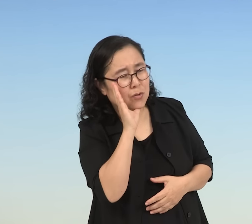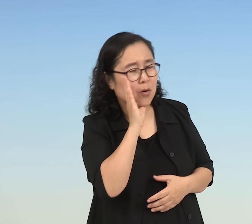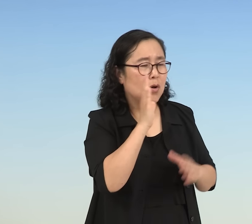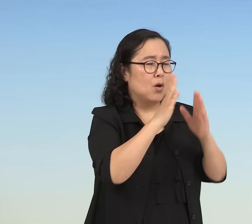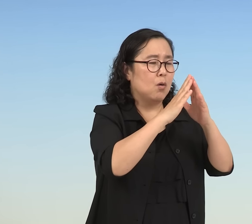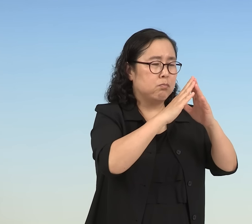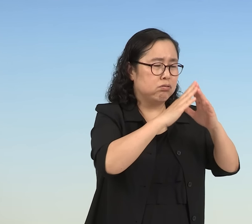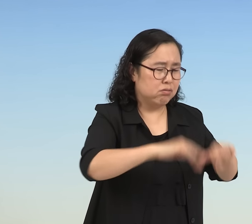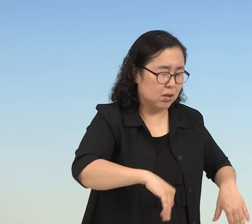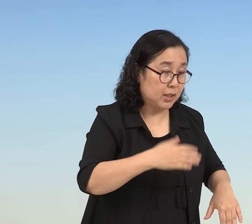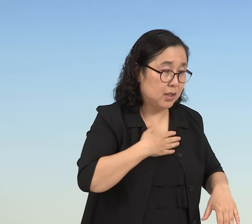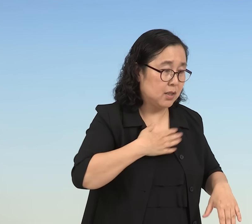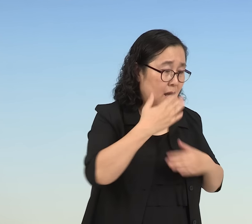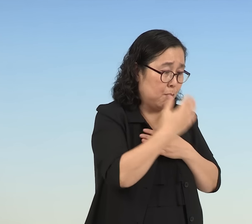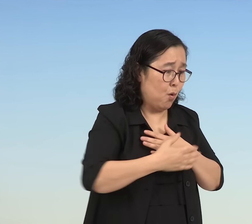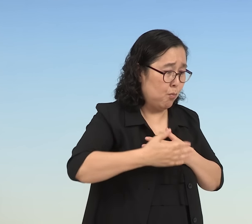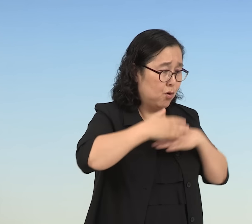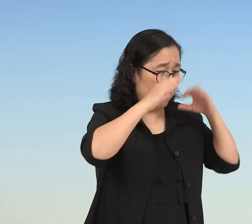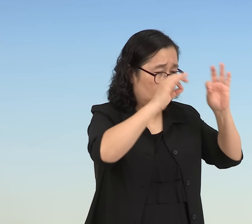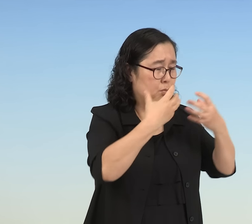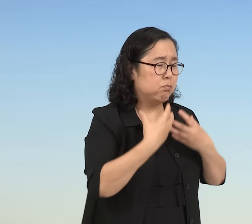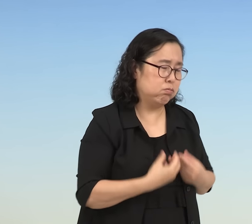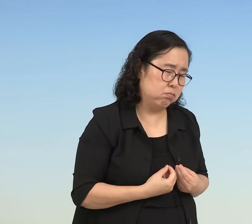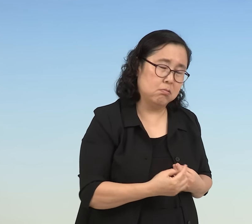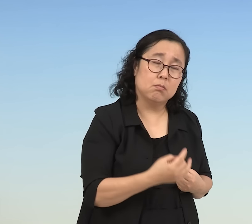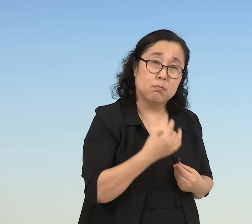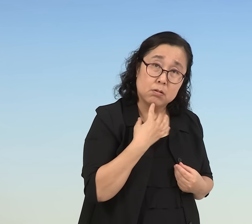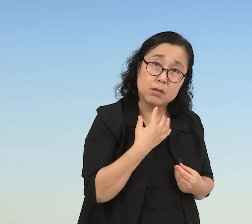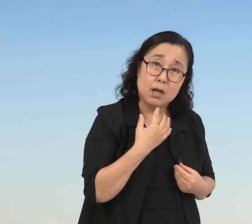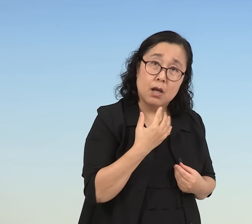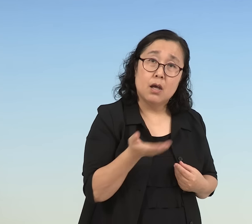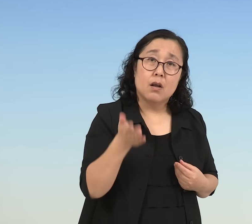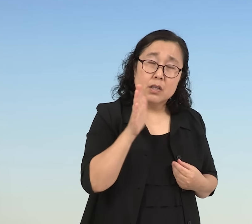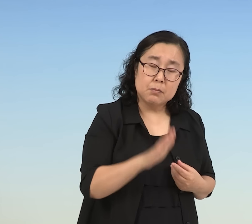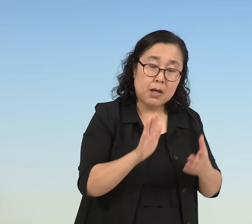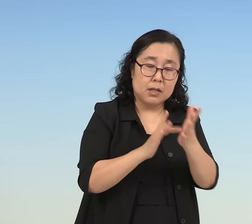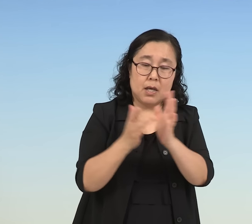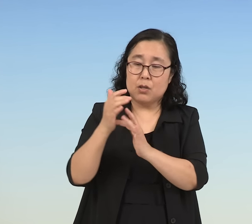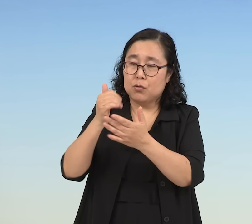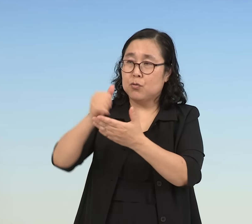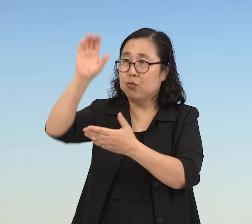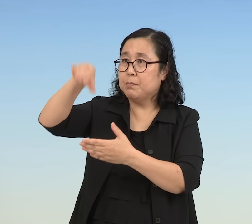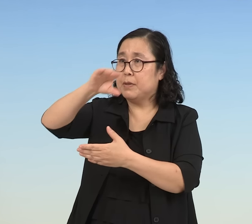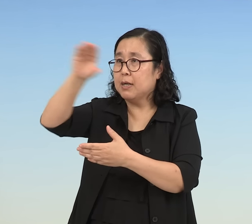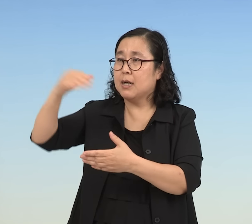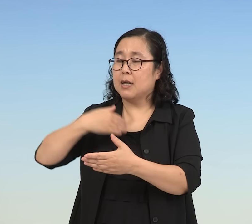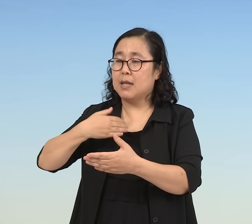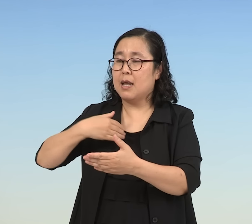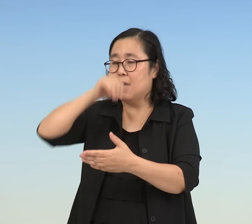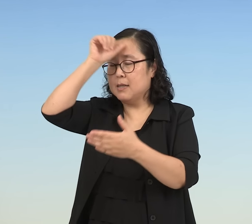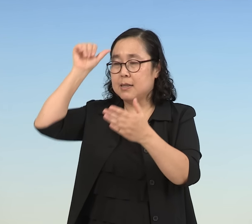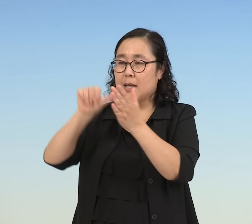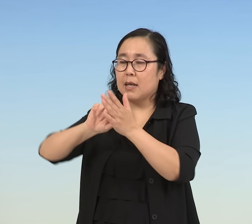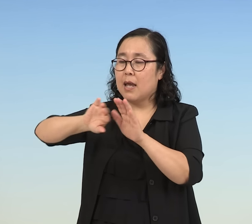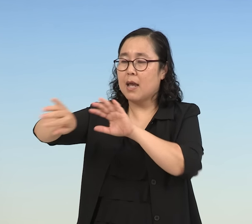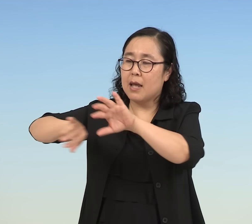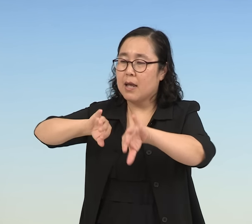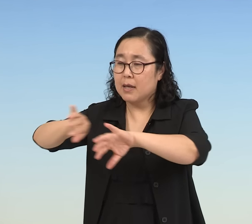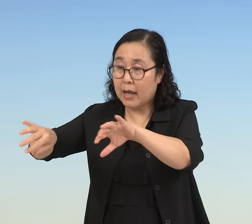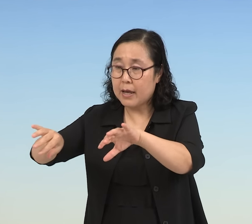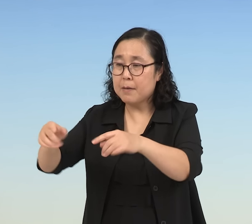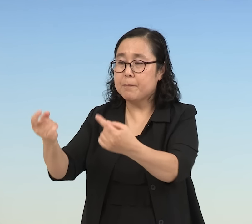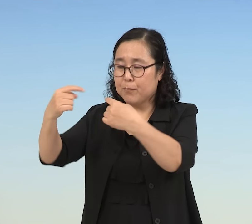부서져가는 내 육신을 보면서 절망할 수밖에 없습니다. 예수 그리스도의 십자가가 내 인생에 개입될 때